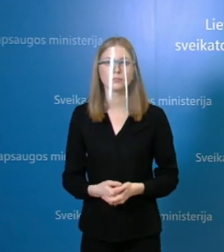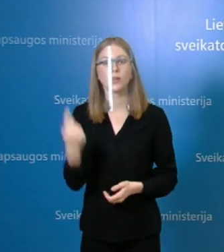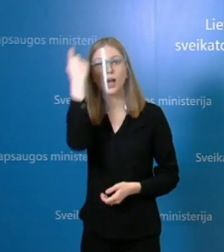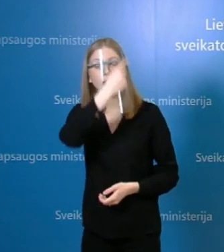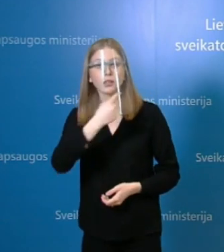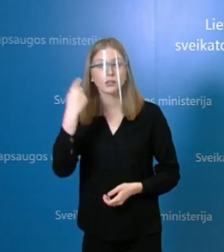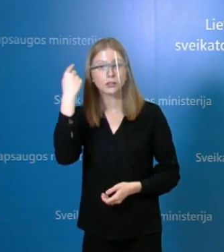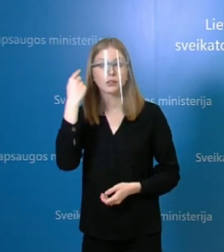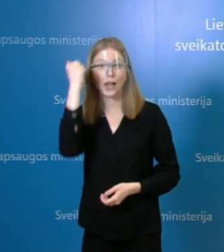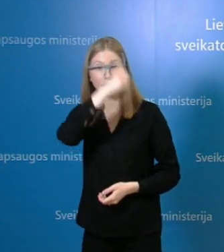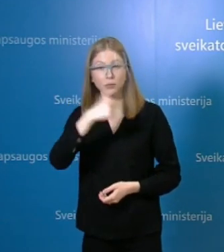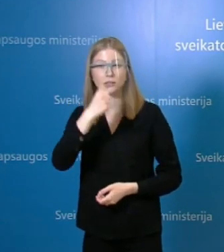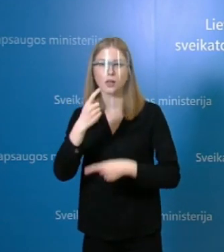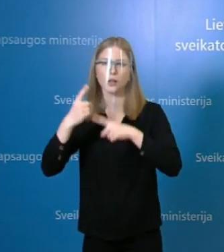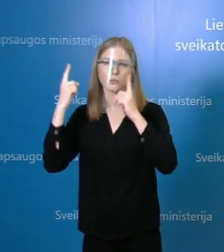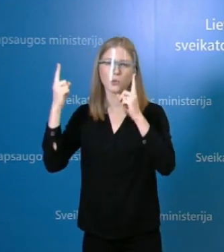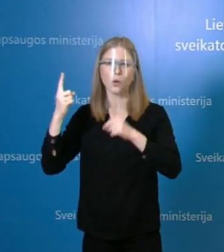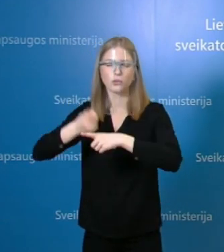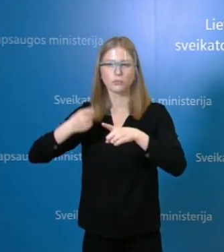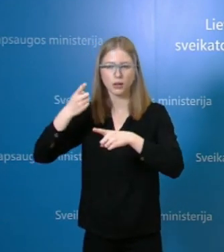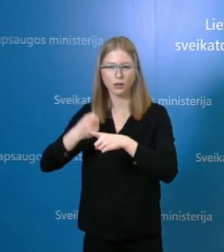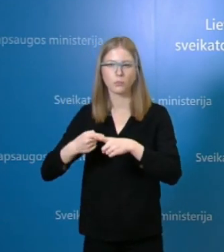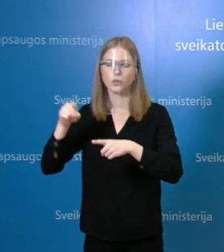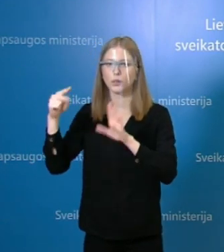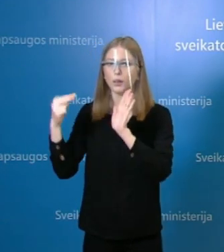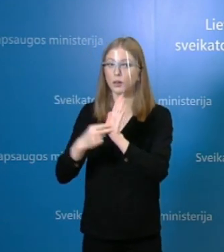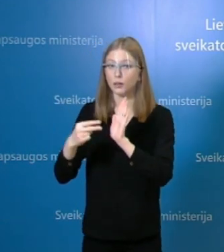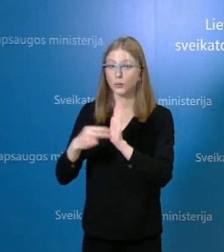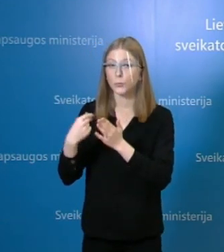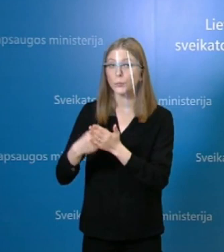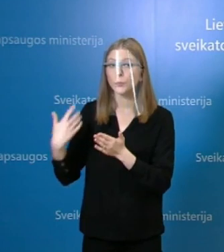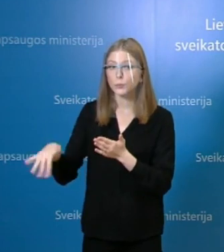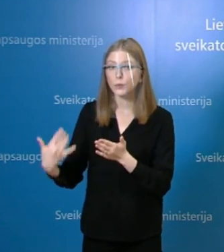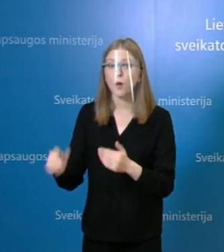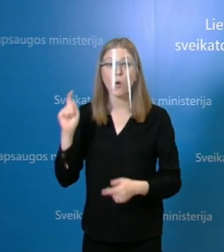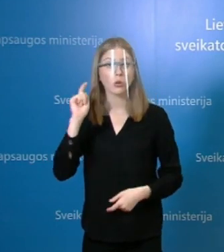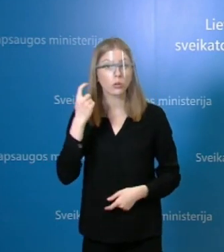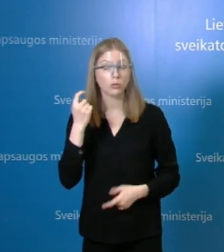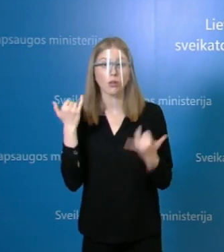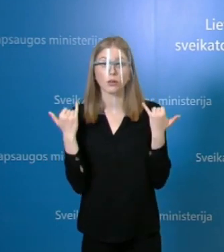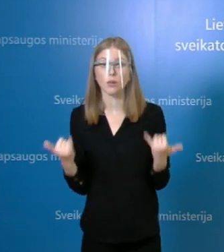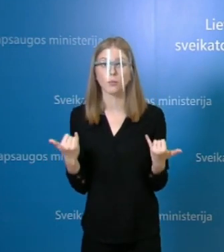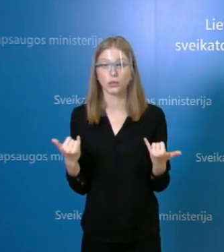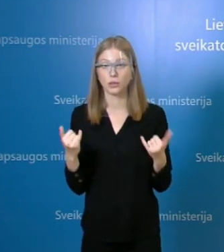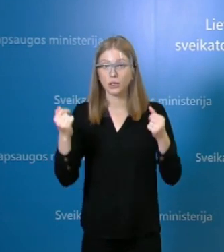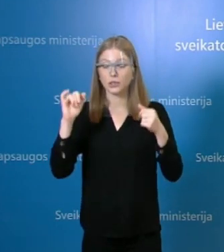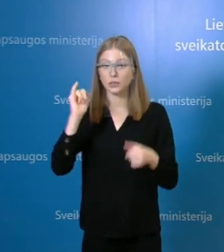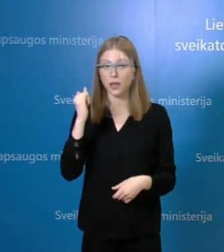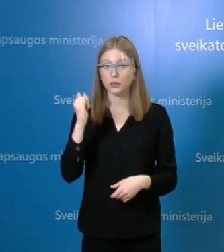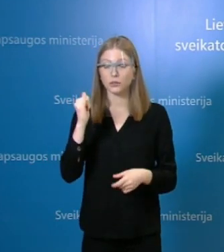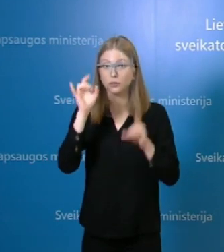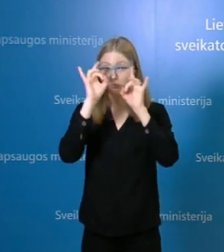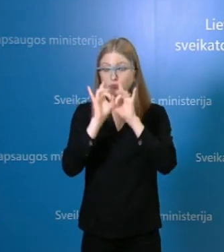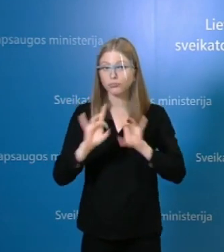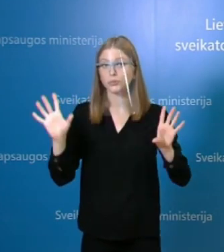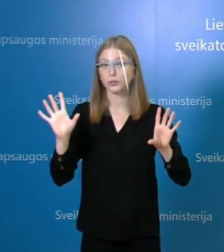asmens apsaugos priemonių ir žinant, kad odontologam tenka dirbti tokiomis sąlygomis ir aplinkybėmis, kada